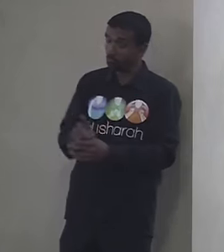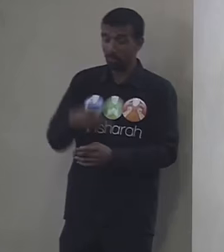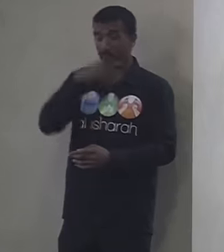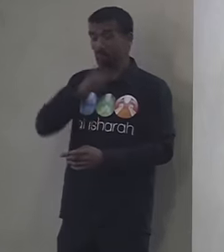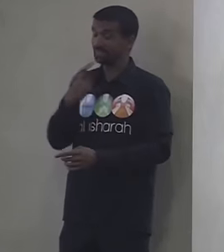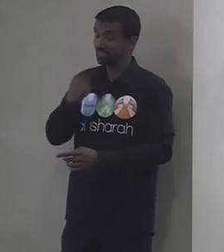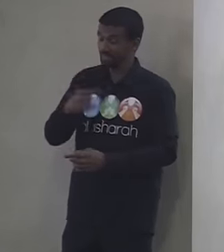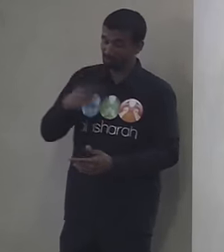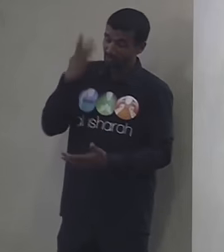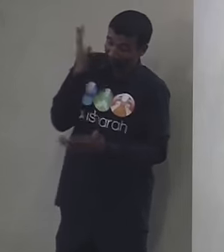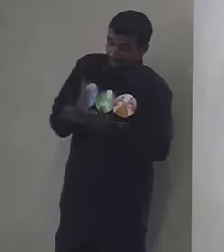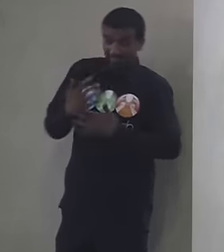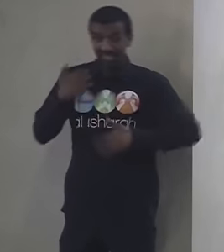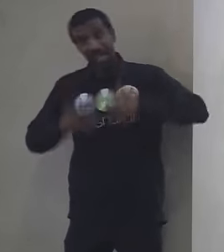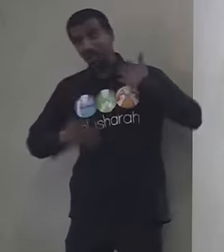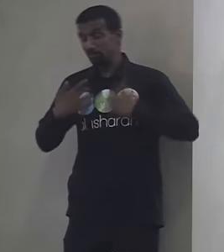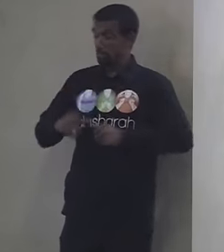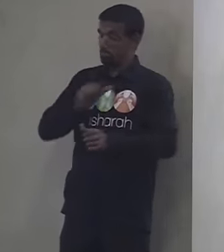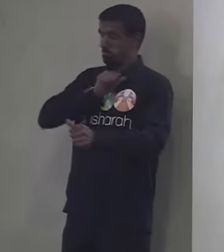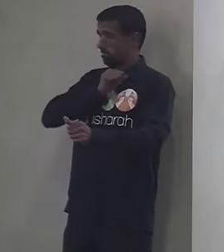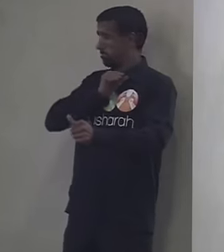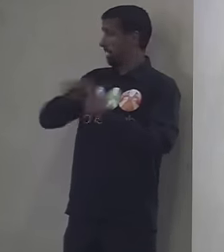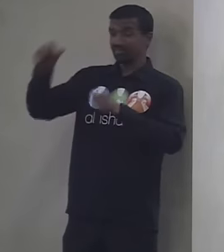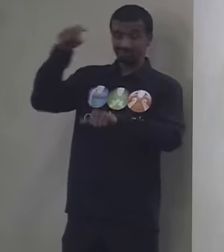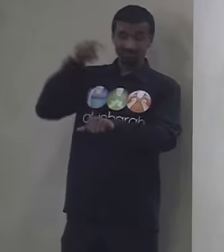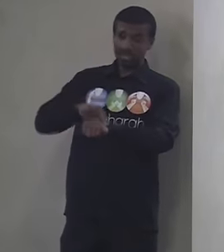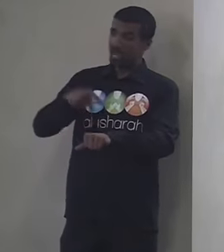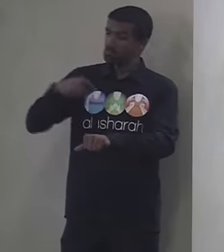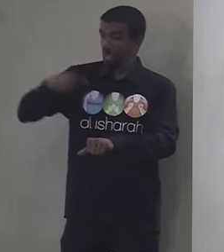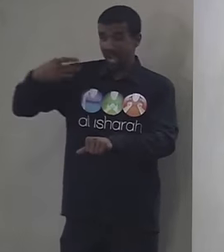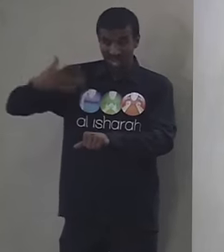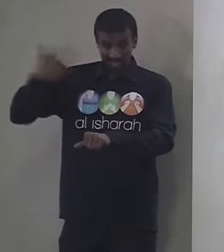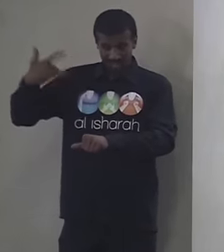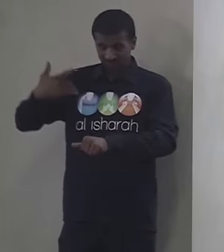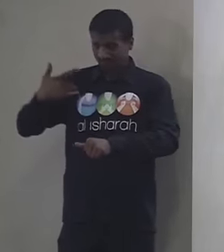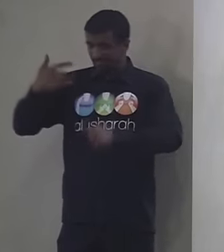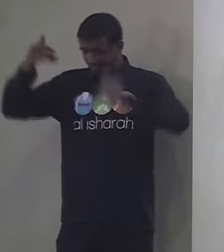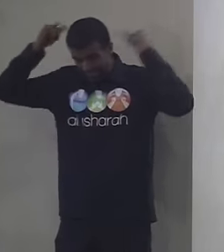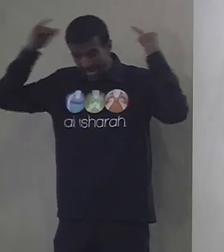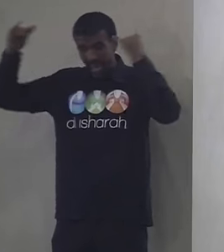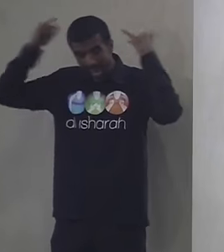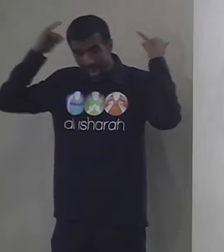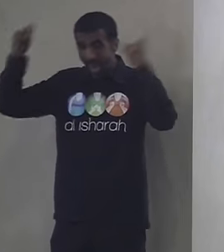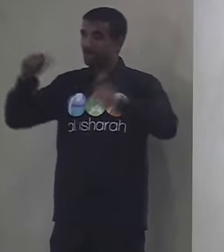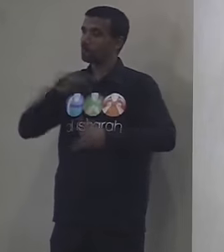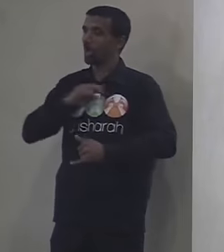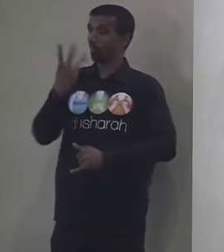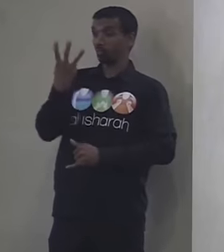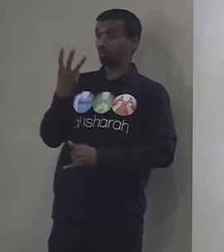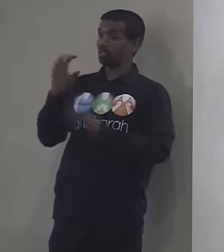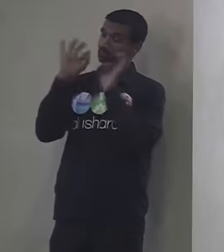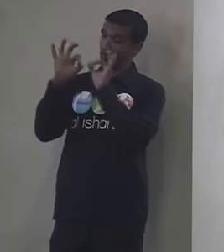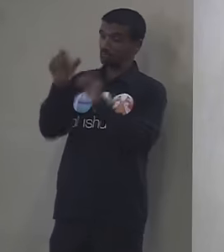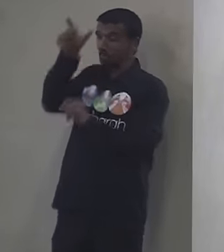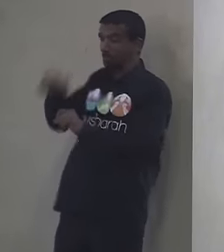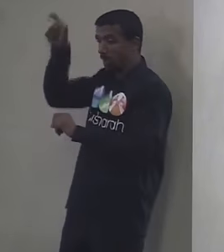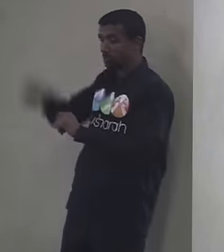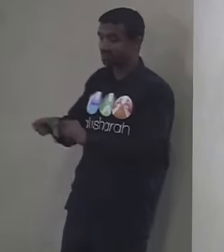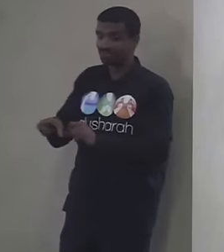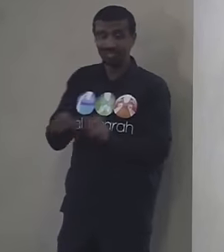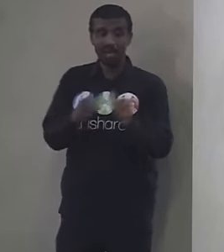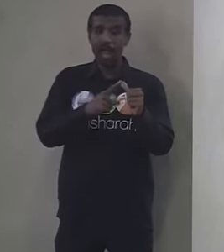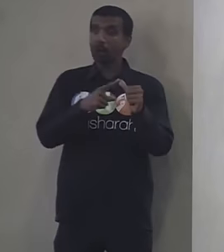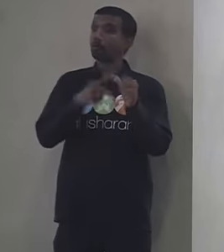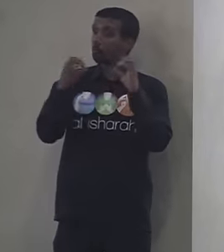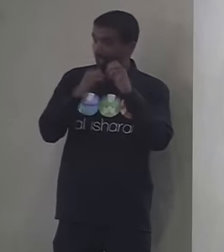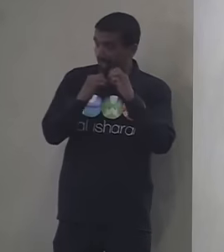he went ahead. فَجَاءَهُمْ بِعَذْقٍ فِيهِ بُصَرْ وَتَمَرْ وَرَطَبْ فَقَالْ. So he gave him whatever little food he